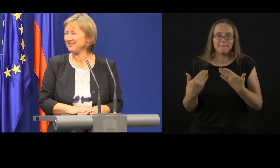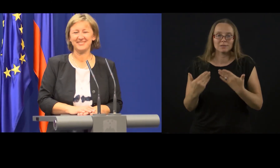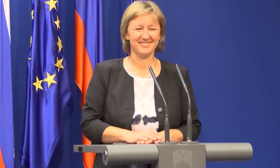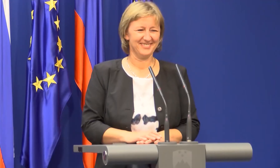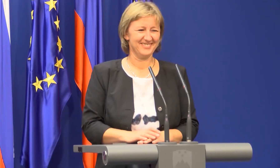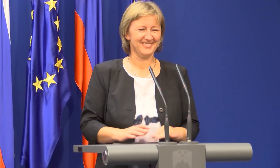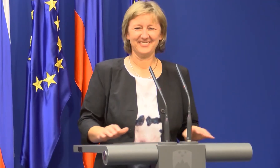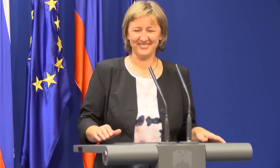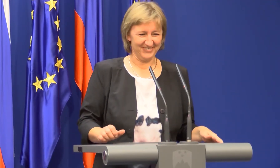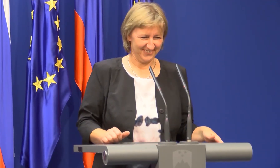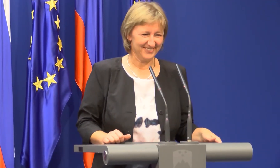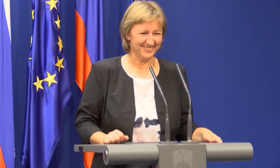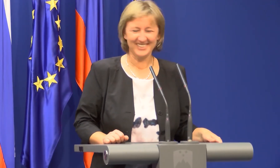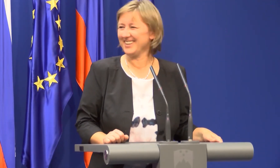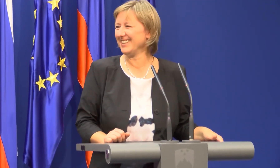pozdrav.